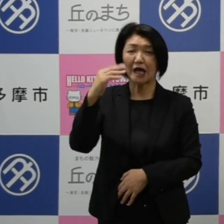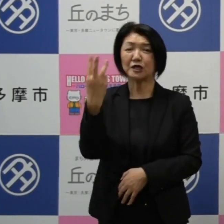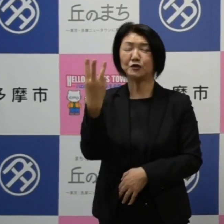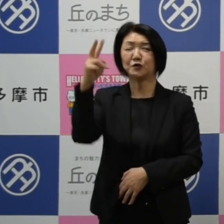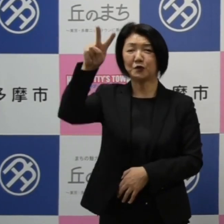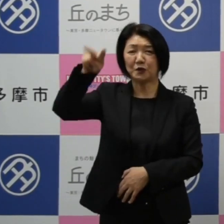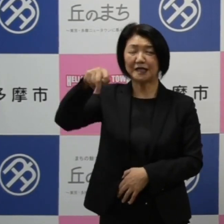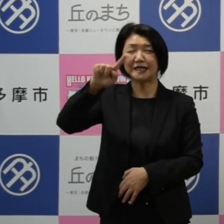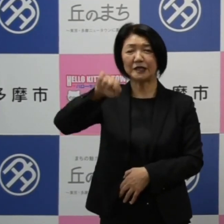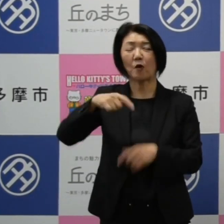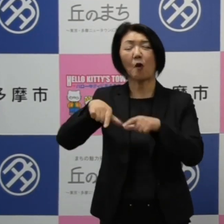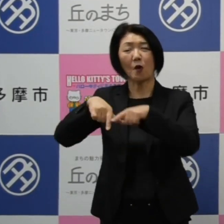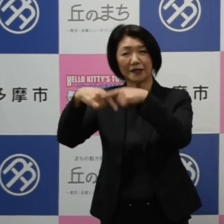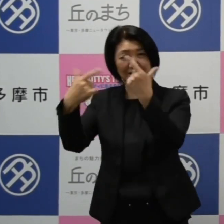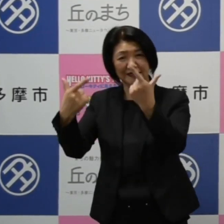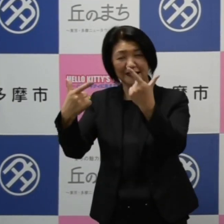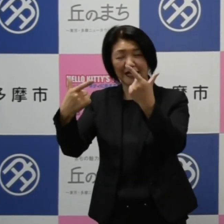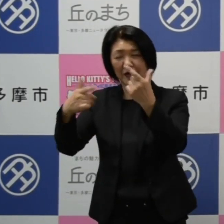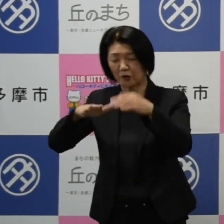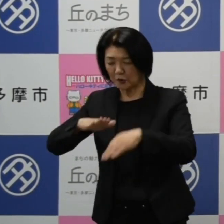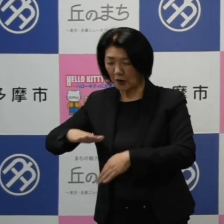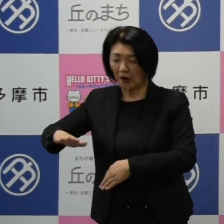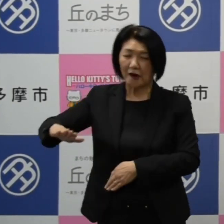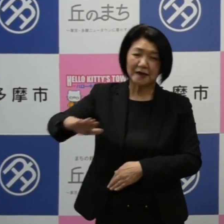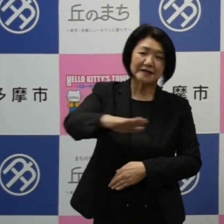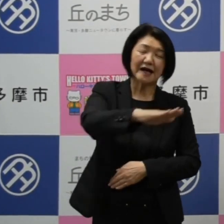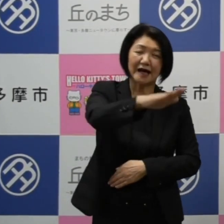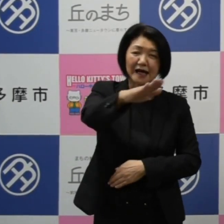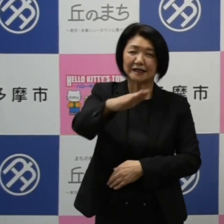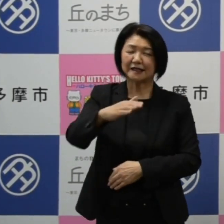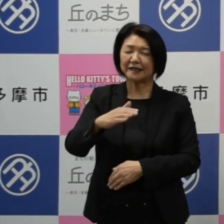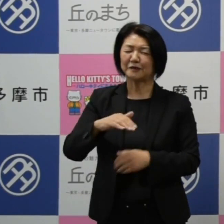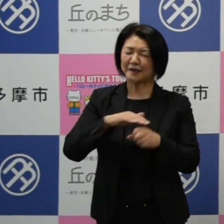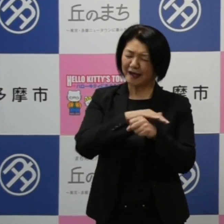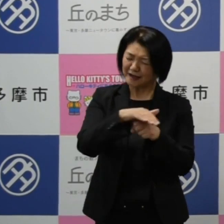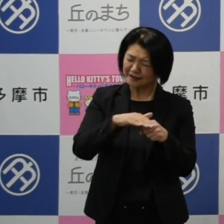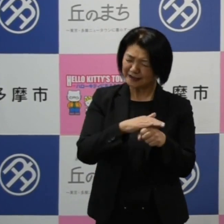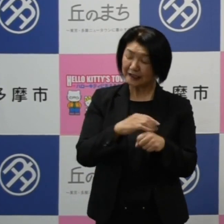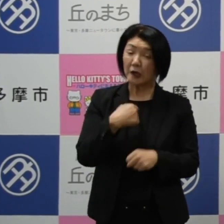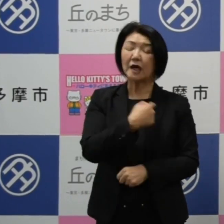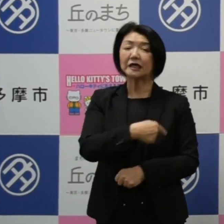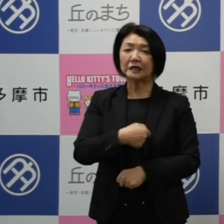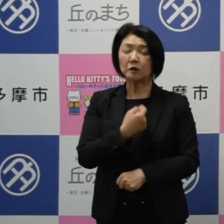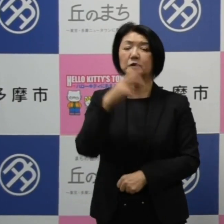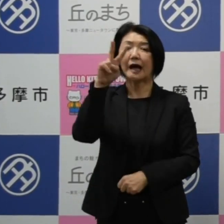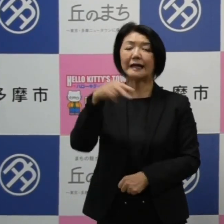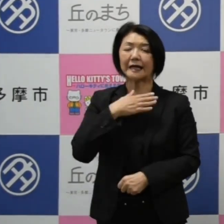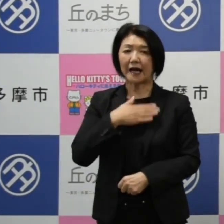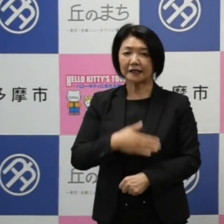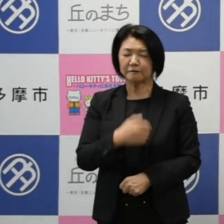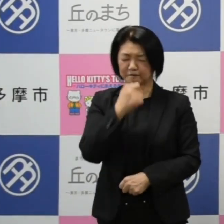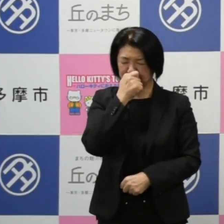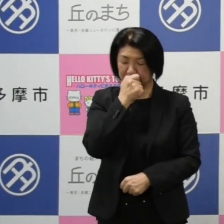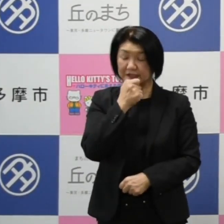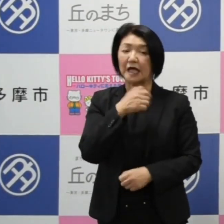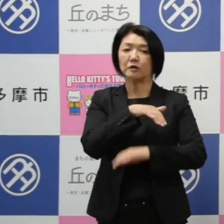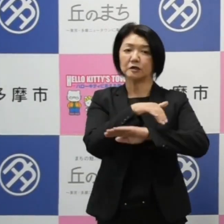木、そしてレンガ坂に寄せていただいている思いは理解しているつもりです。